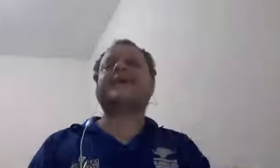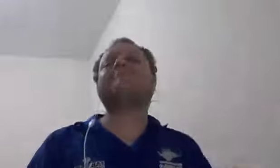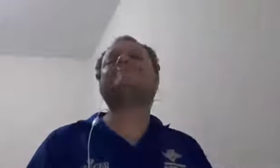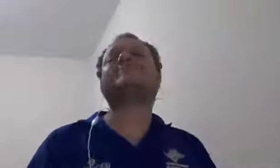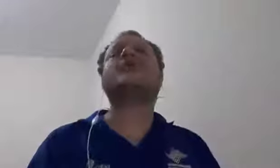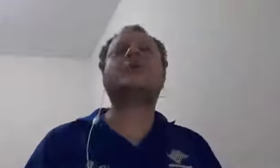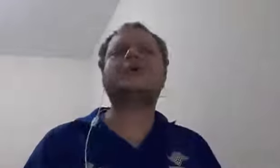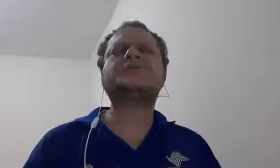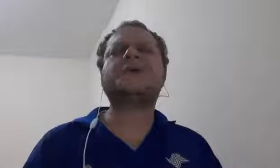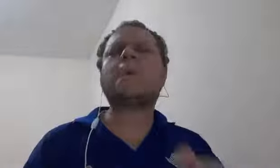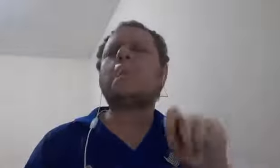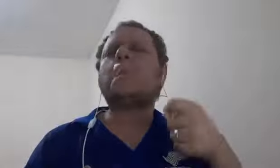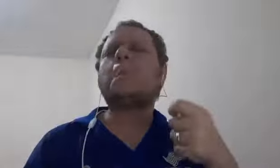Sumaré. Qual que é o sinal?